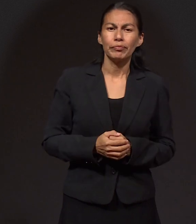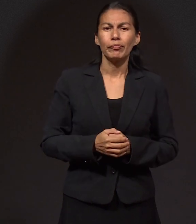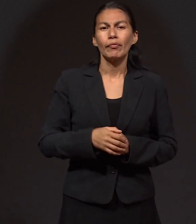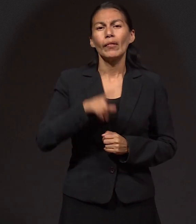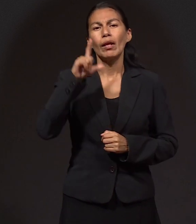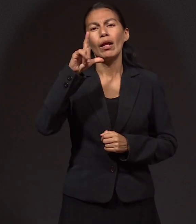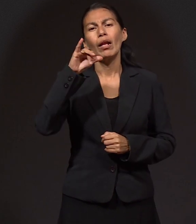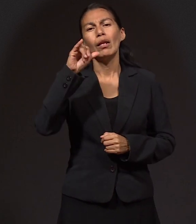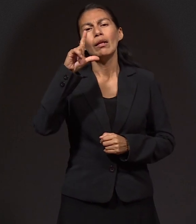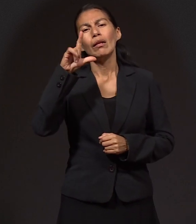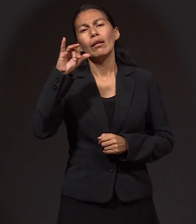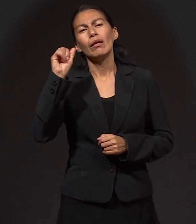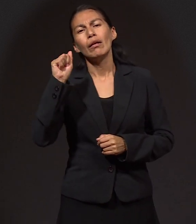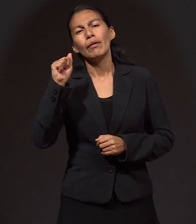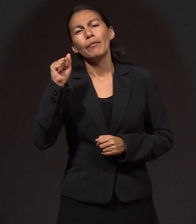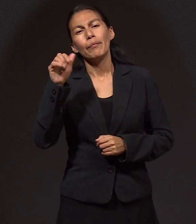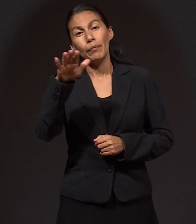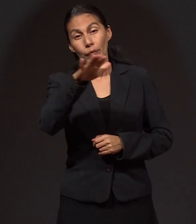mi vida.